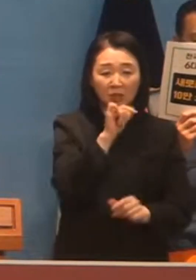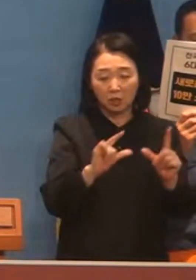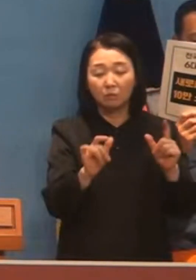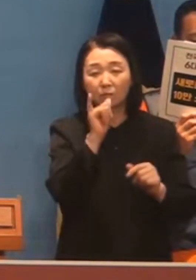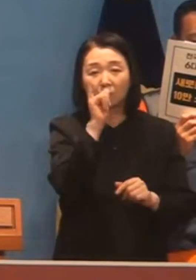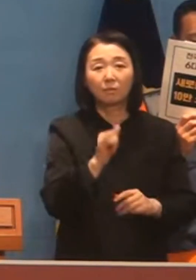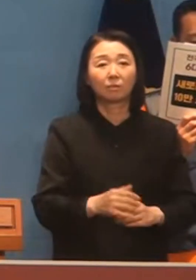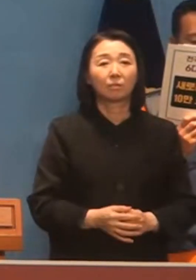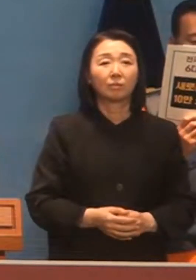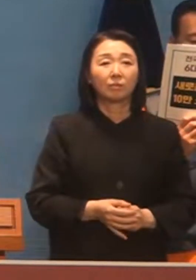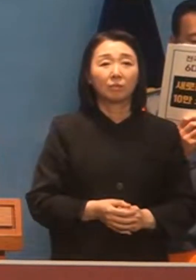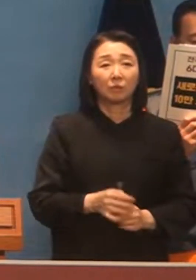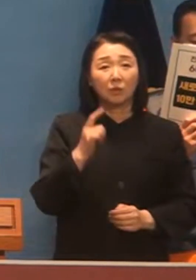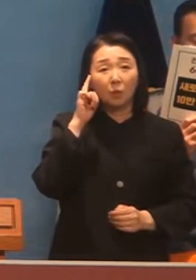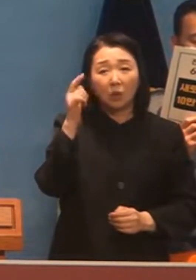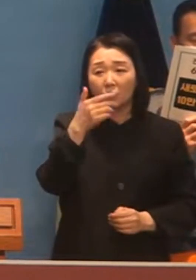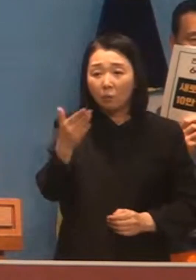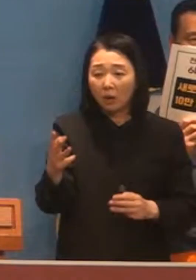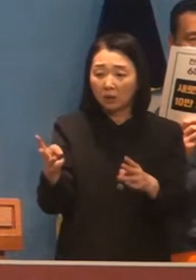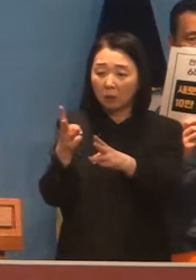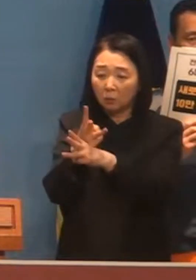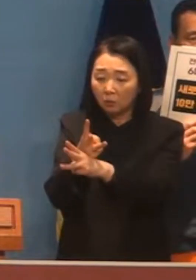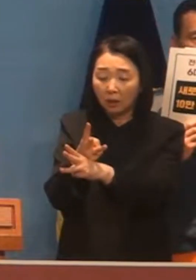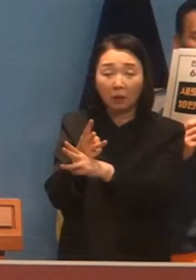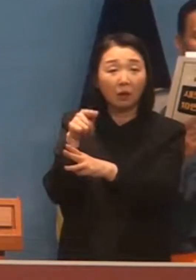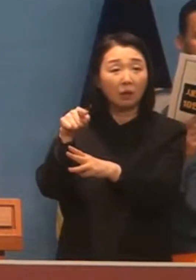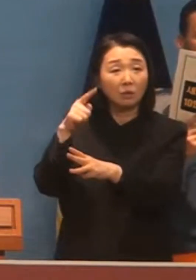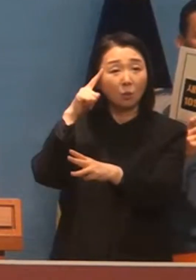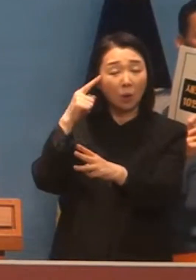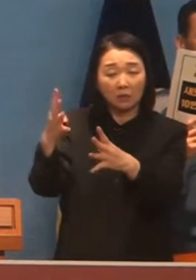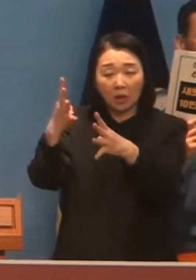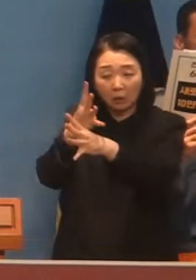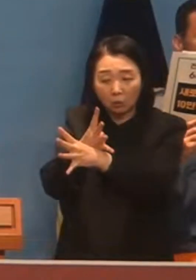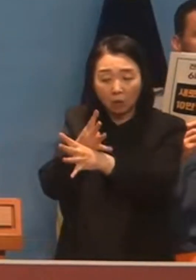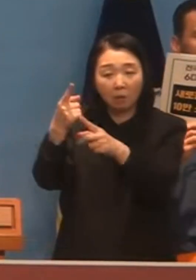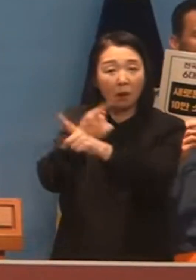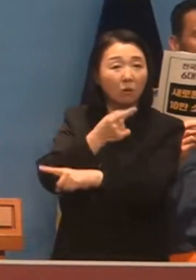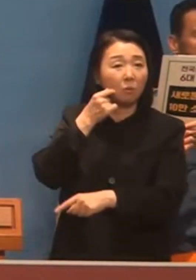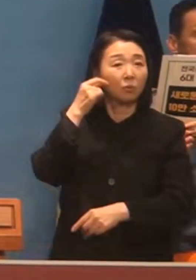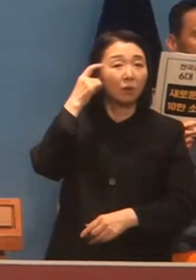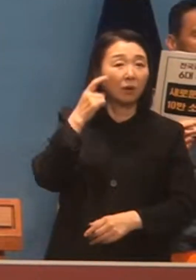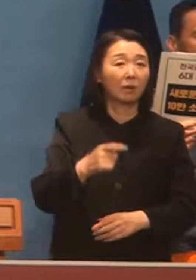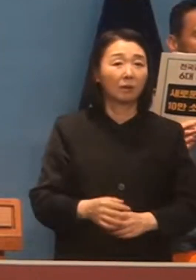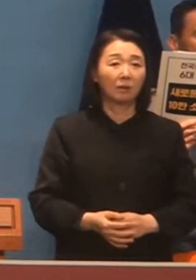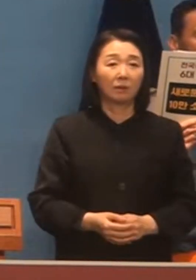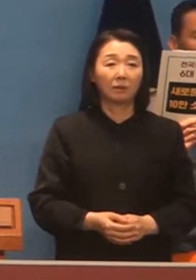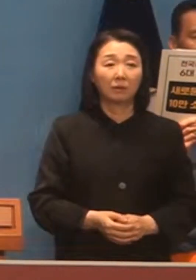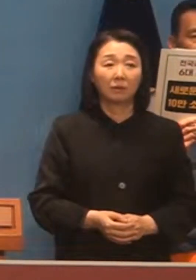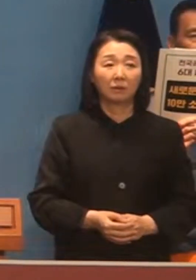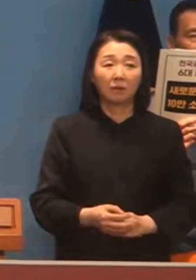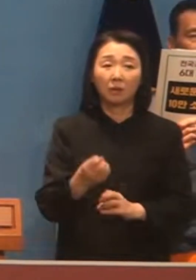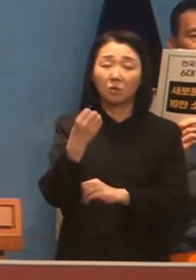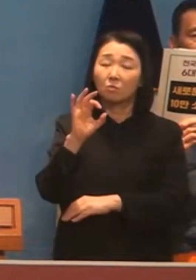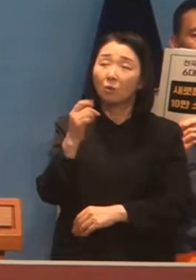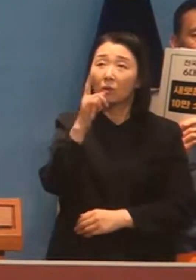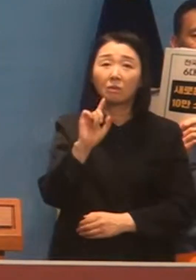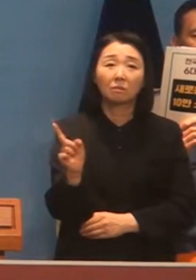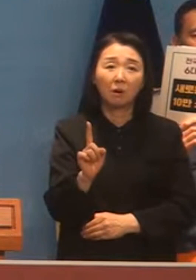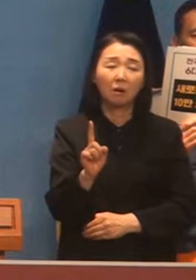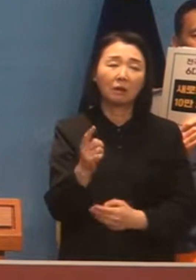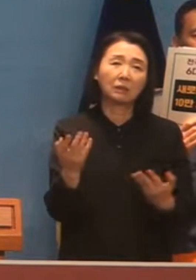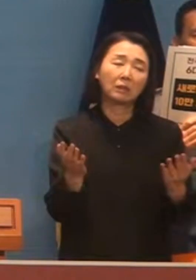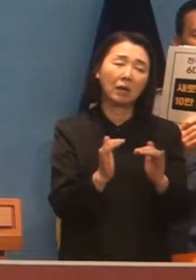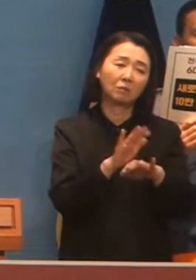있습니다. 왜 소방은 3교대 근무에서 4교대 근무로 전환하지 못하는 것일까요? 근본적 원인은